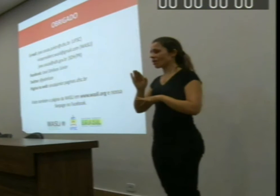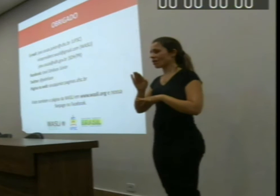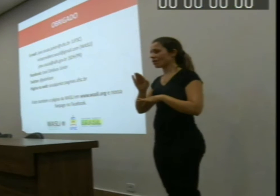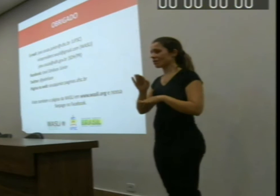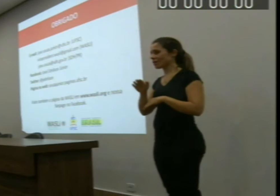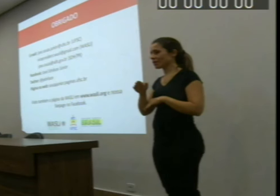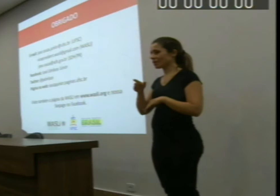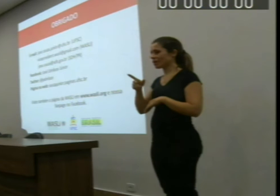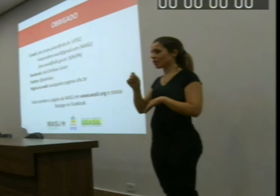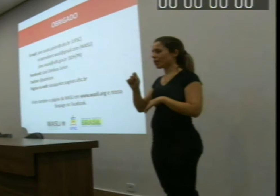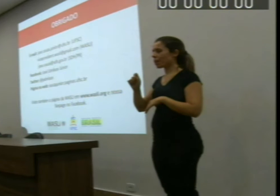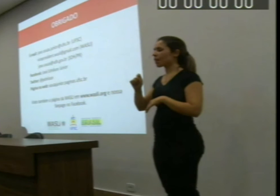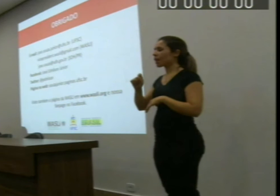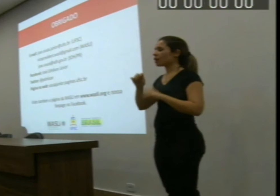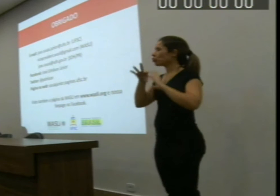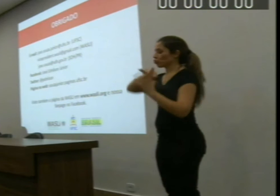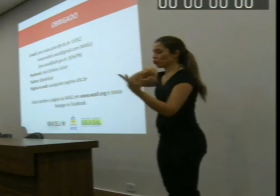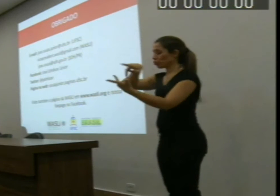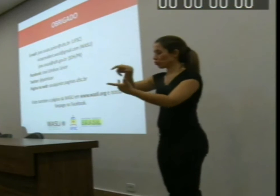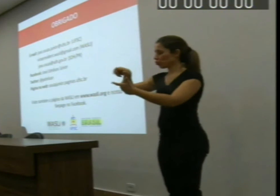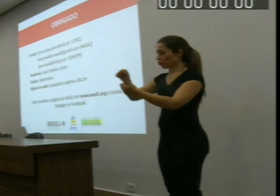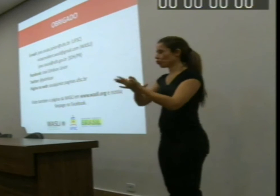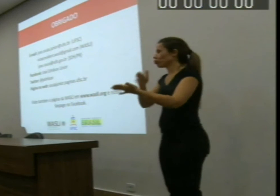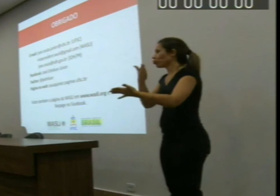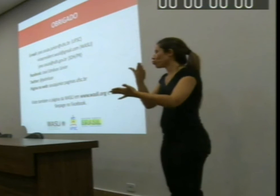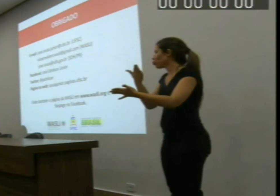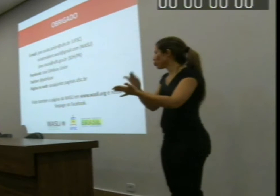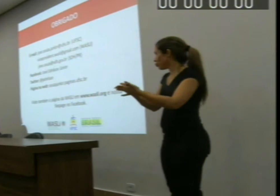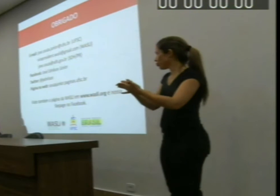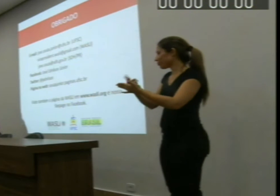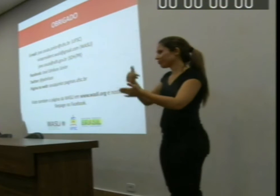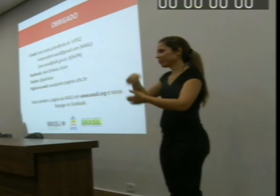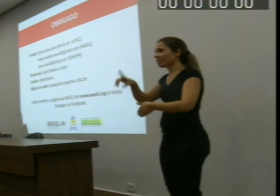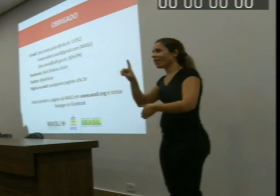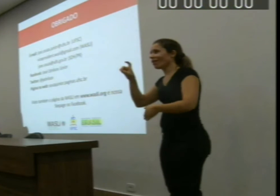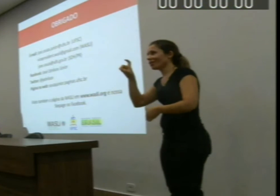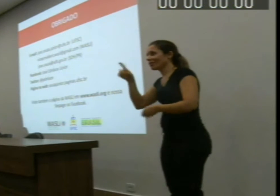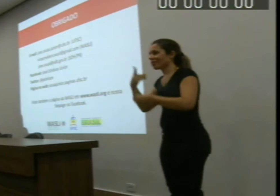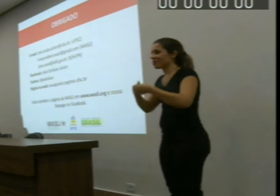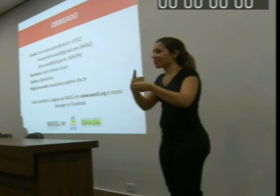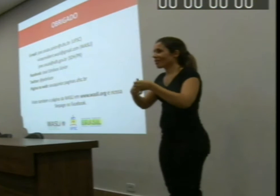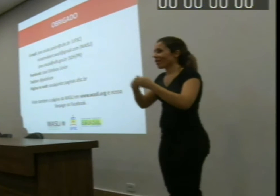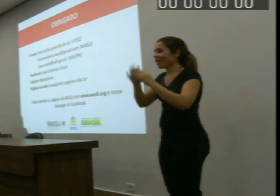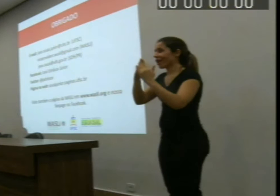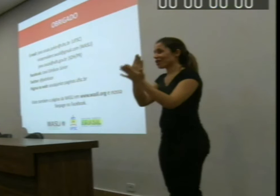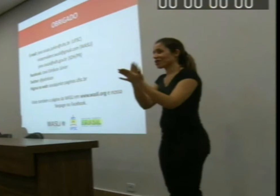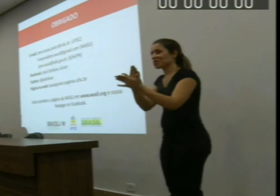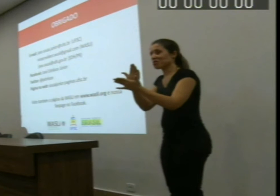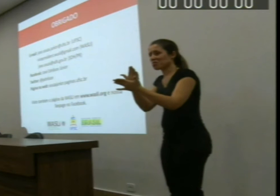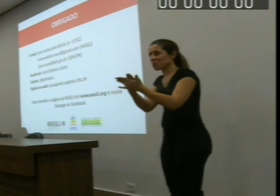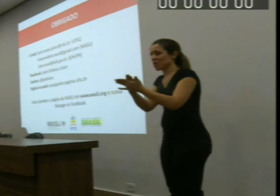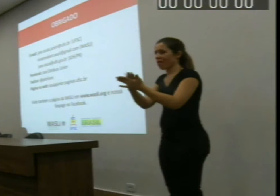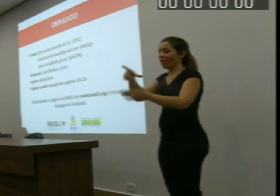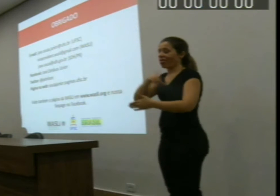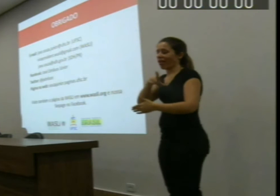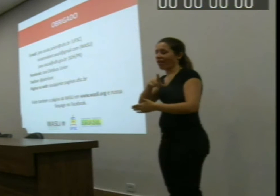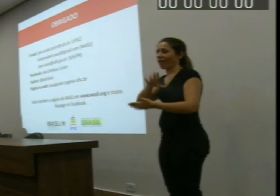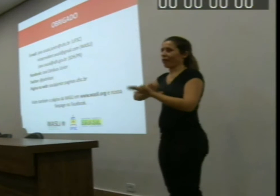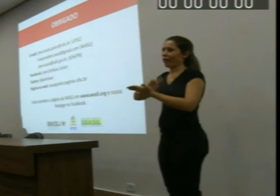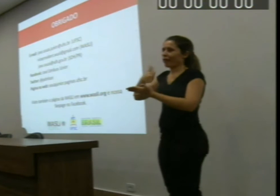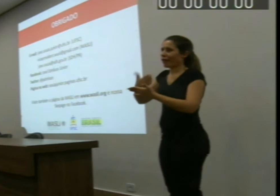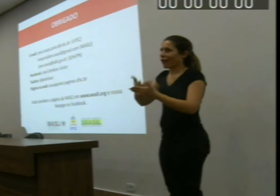língua de sinais que aqui na cidade de Dourados ali na na na escola X tem um intérprete com um